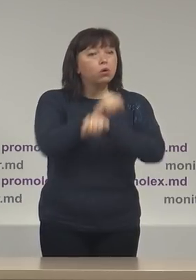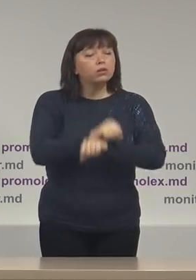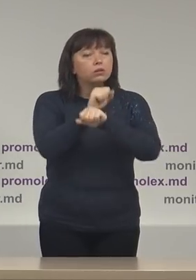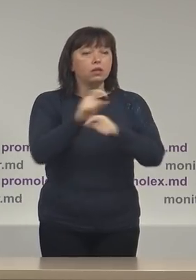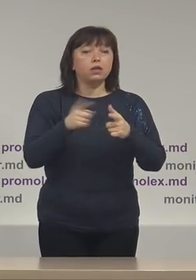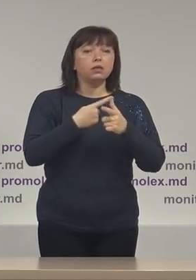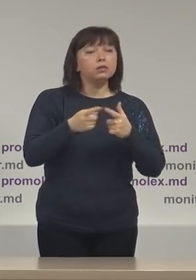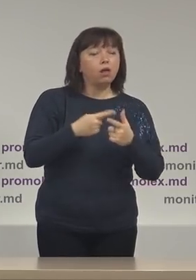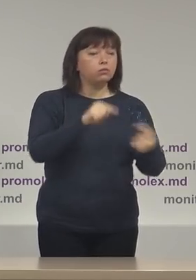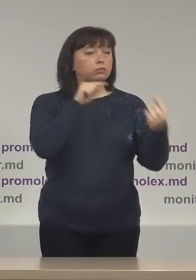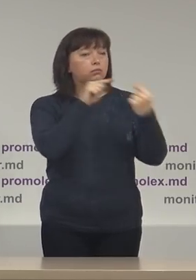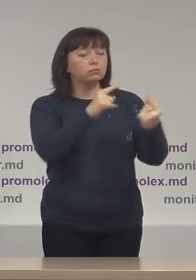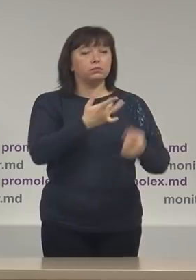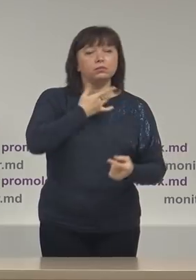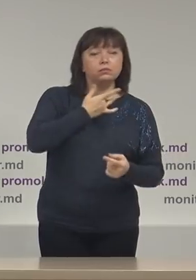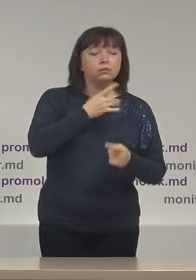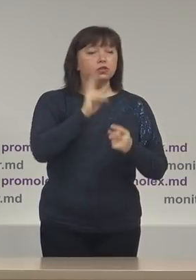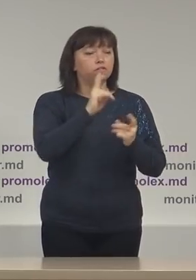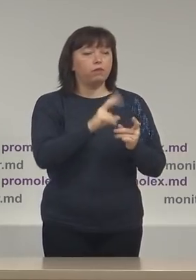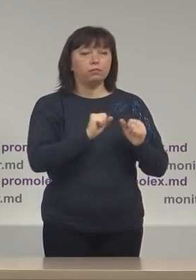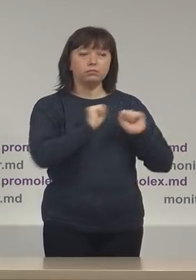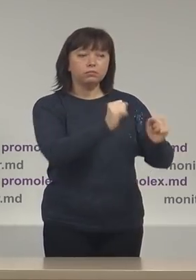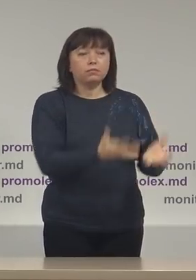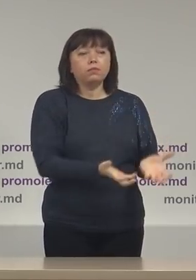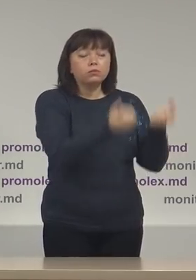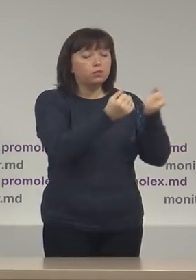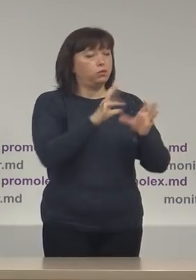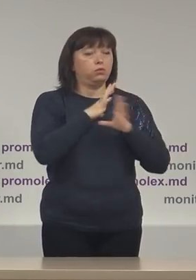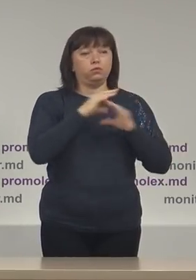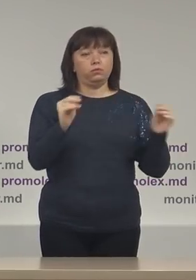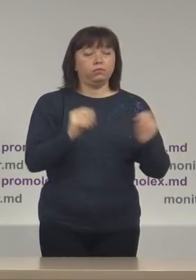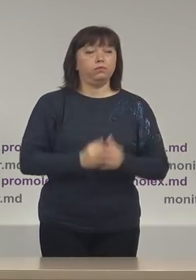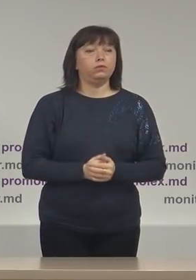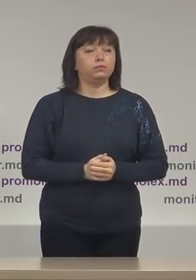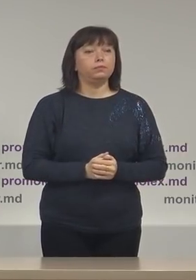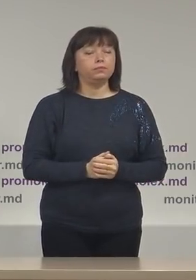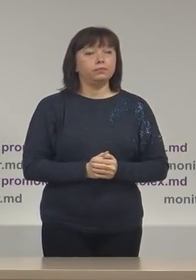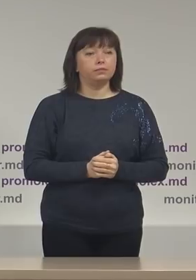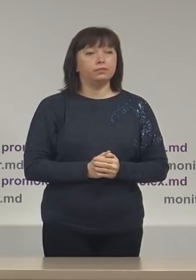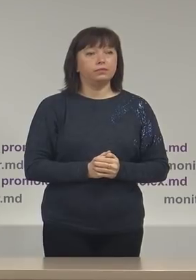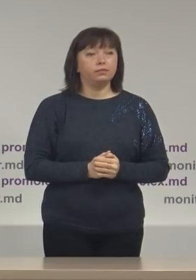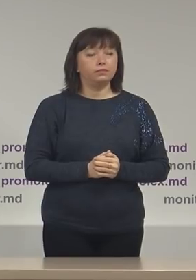ceva sau în susținerea anumitor viziuni.